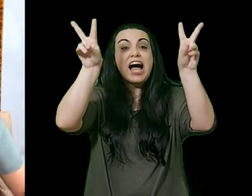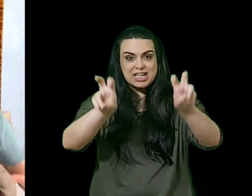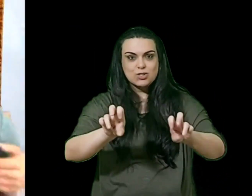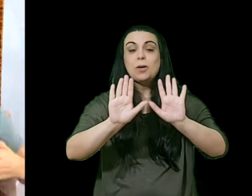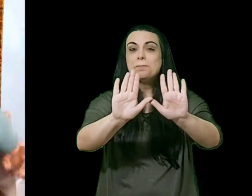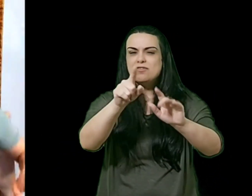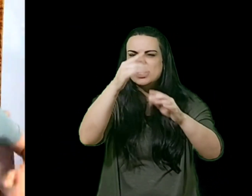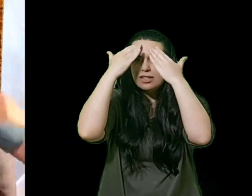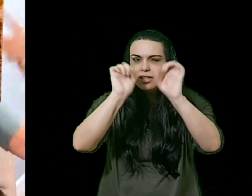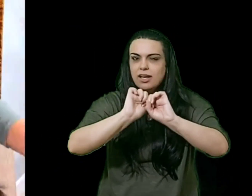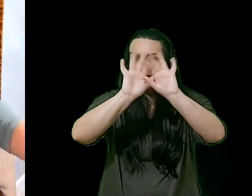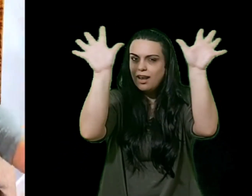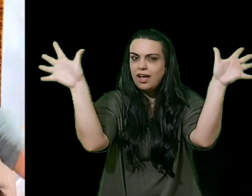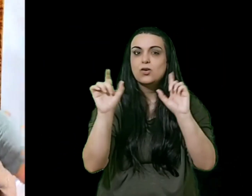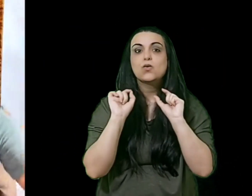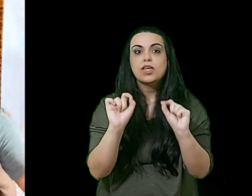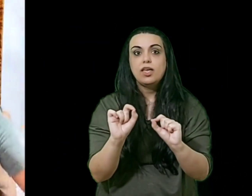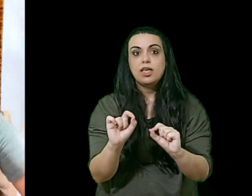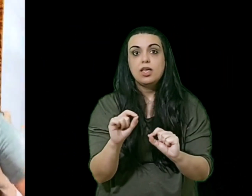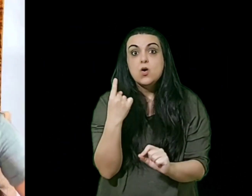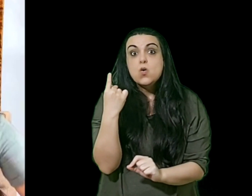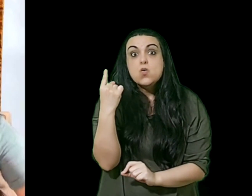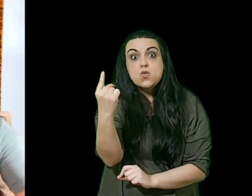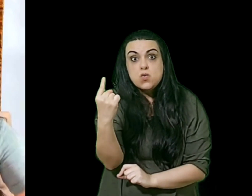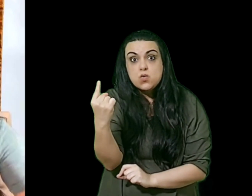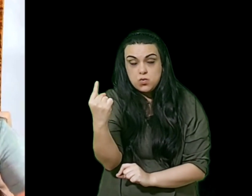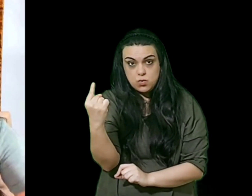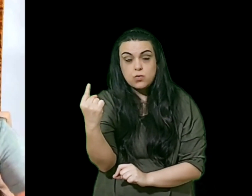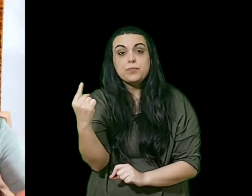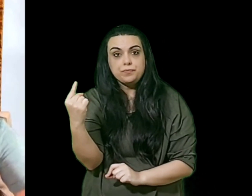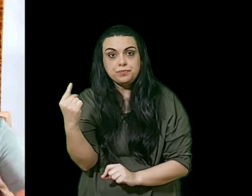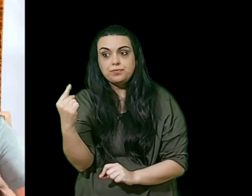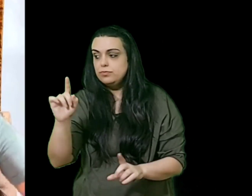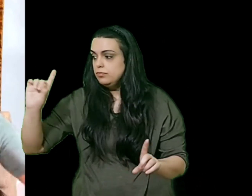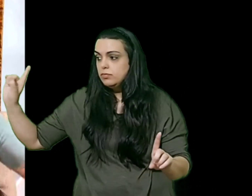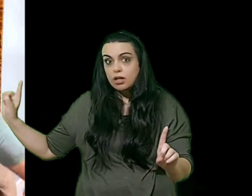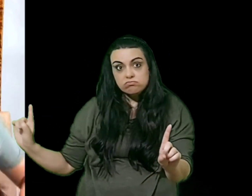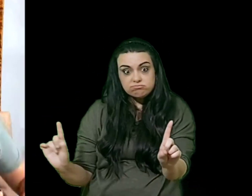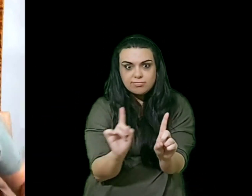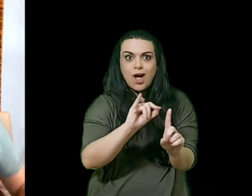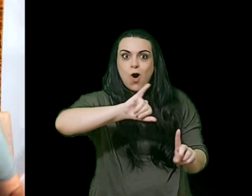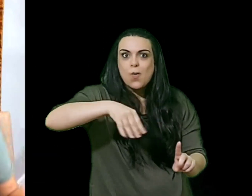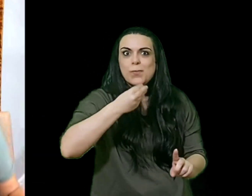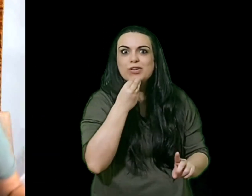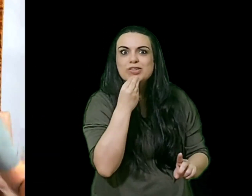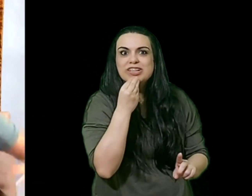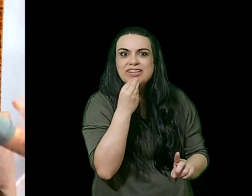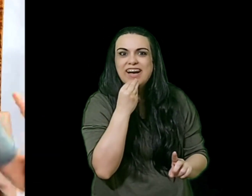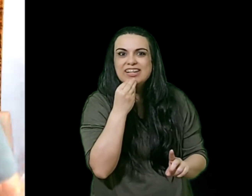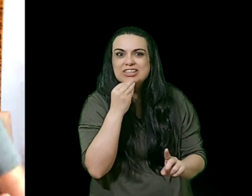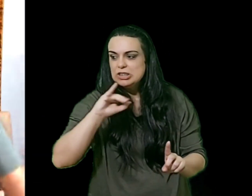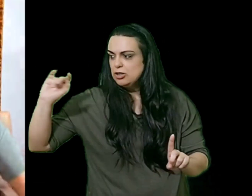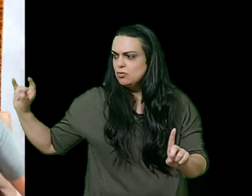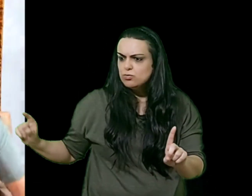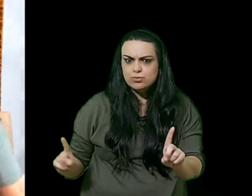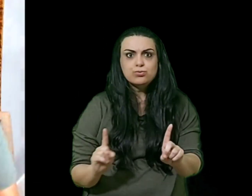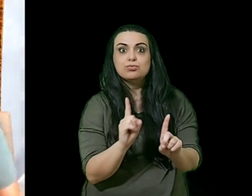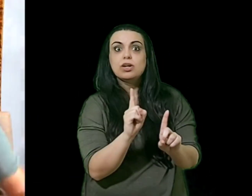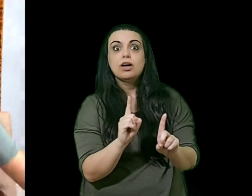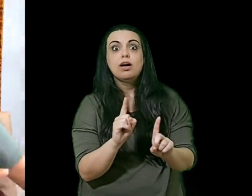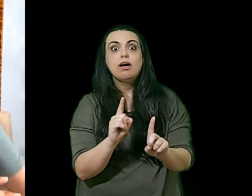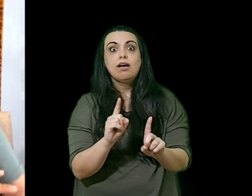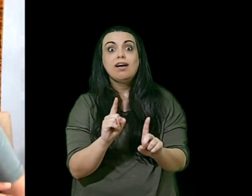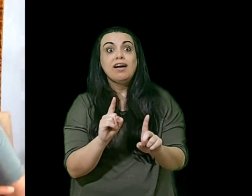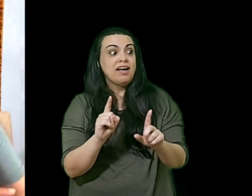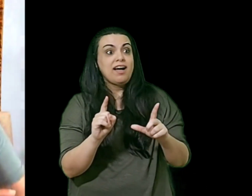abre o leque. Um vai de encontro à oportunidade, né? A outra já pega a oportunidade